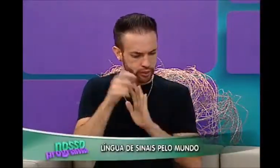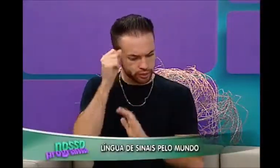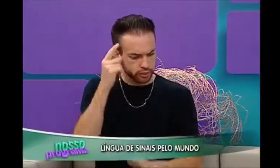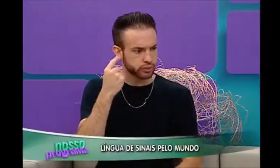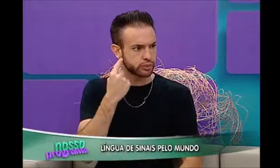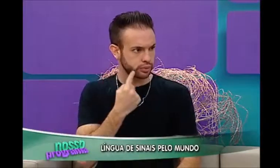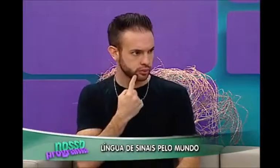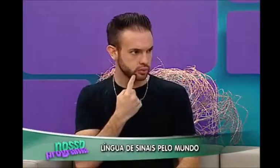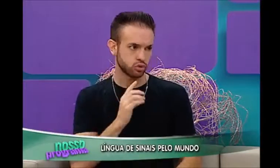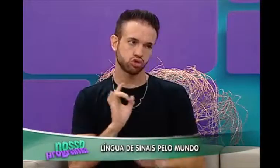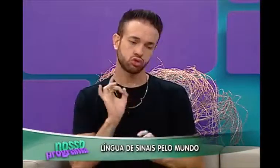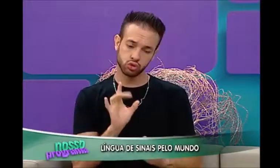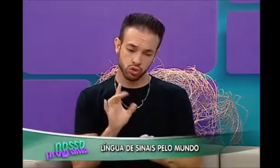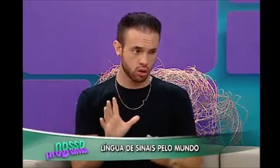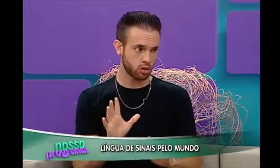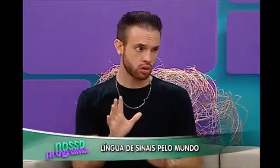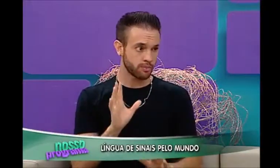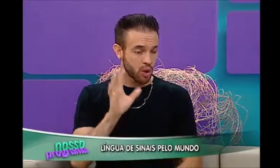Tem surdos que trabalham só com isso, né?